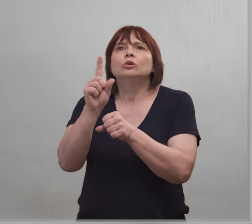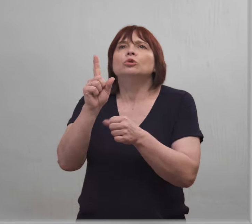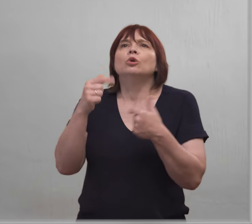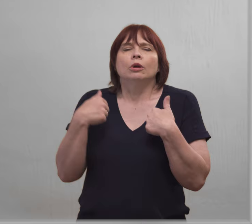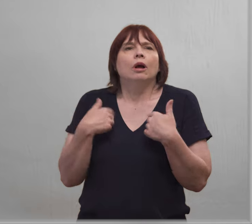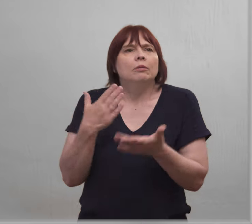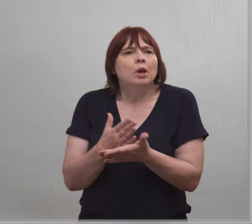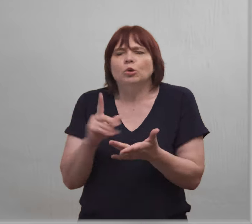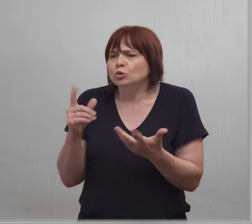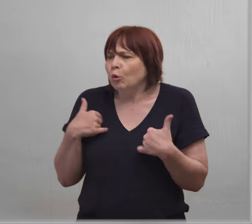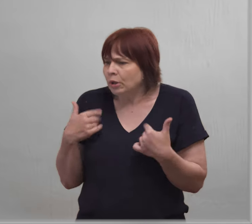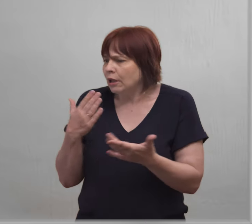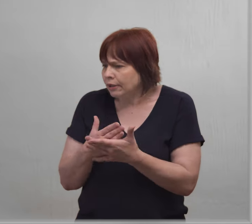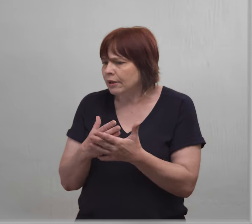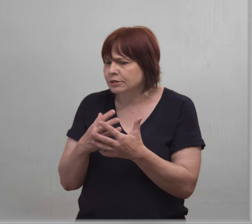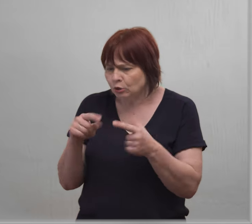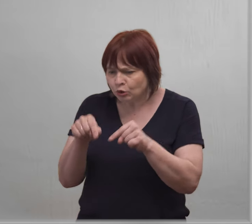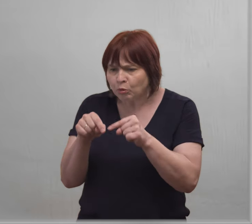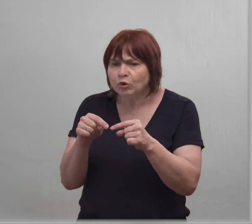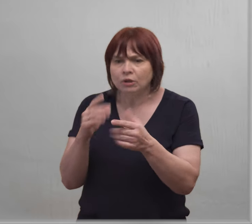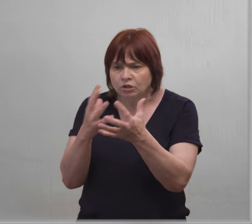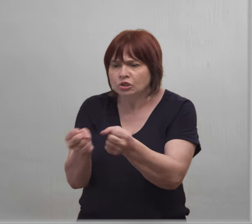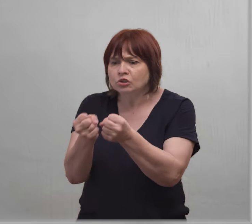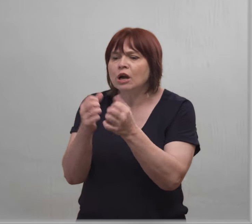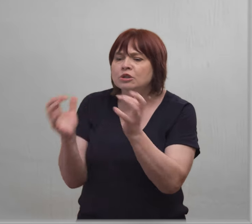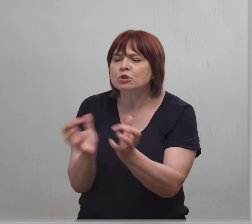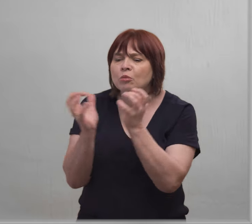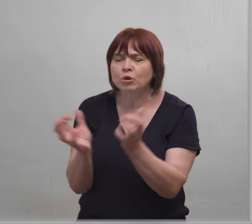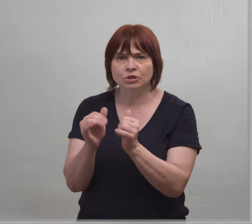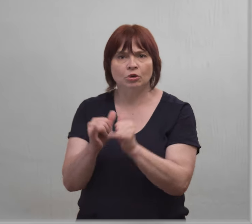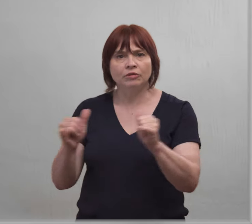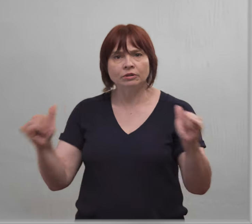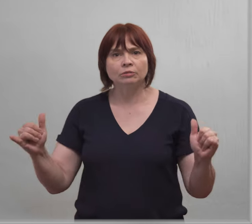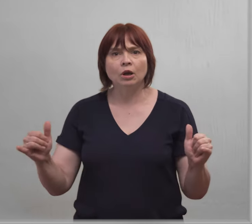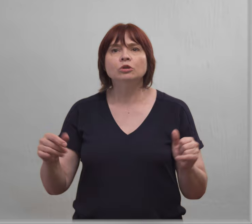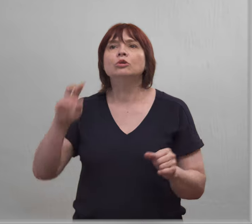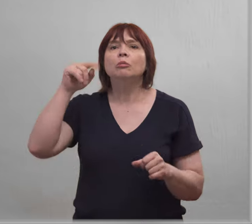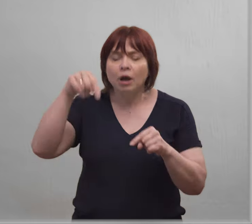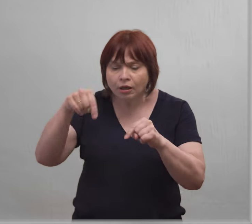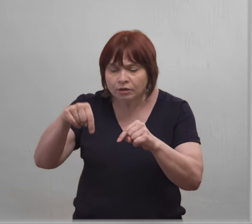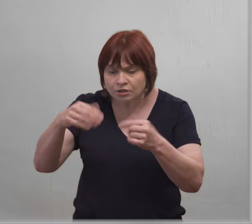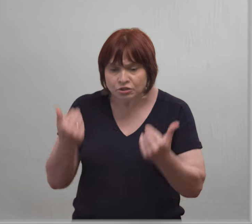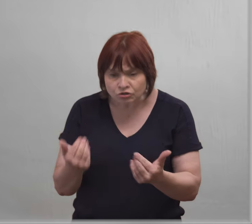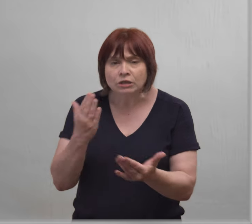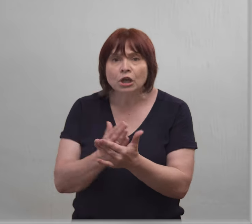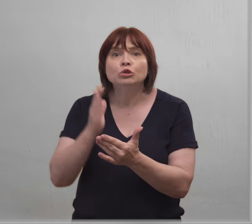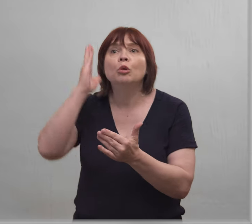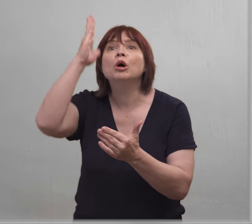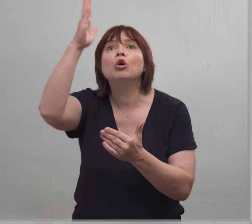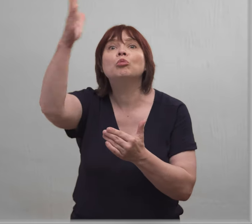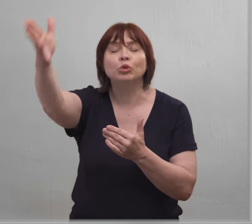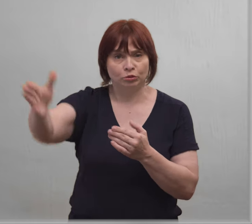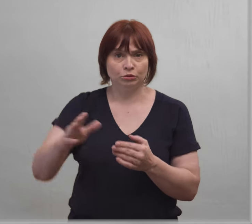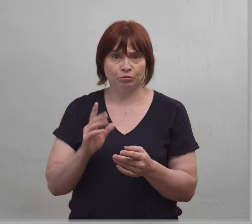чтобы кто не восхитил, чтобы быть в том, что Бог сейчас дал, чтобы это будущее, оно пришло. Будущее приходит, когда